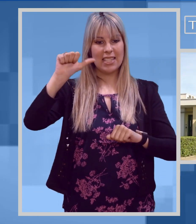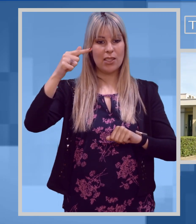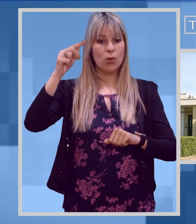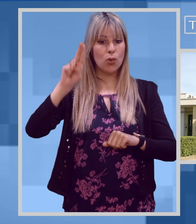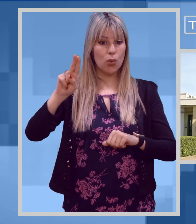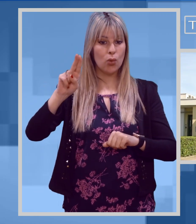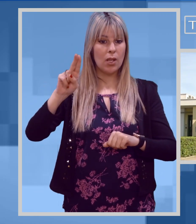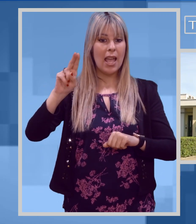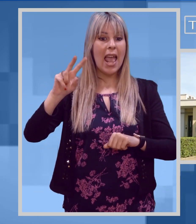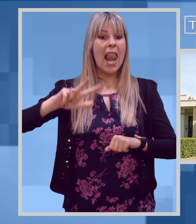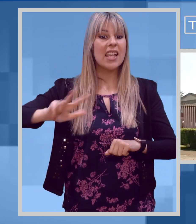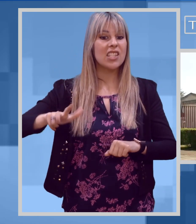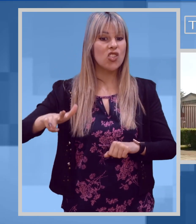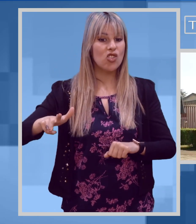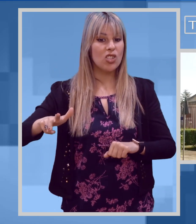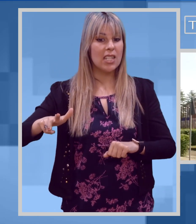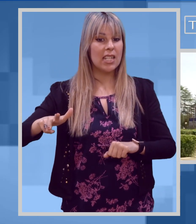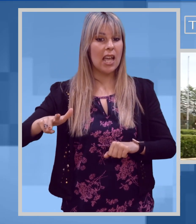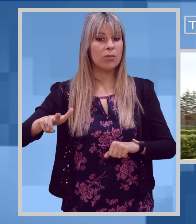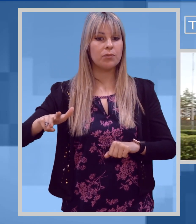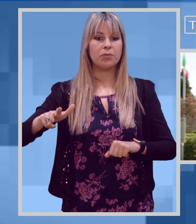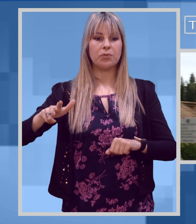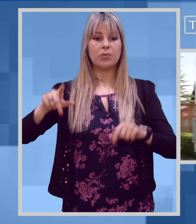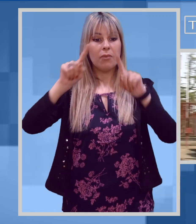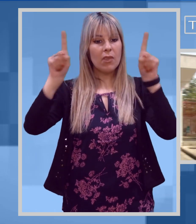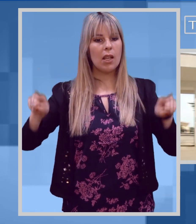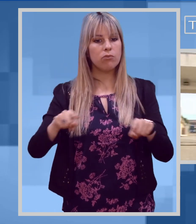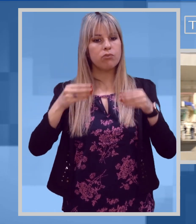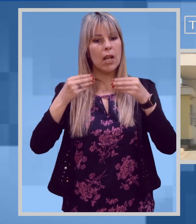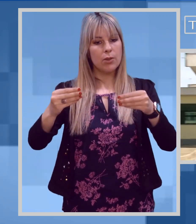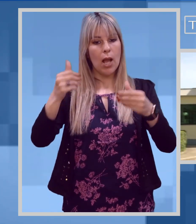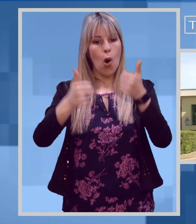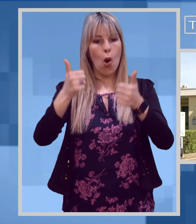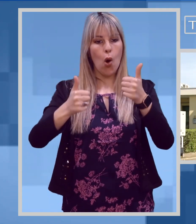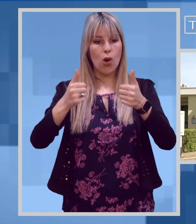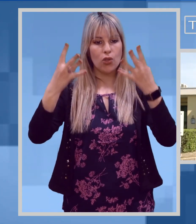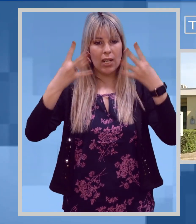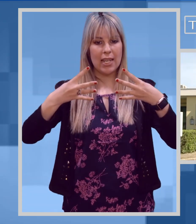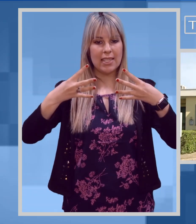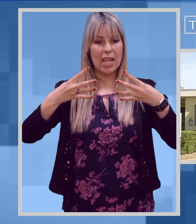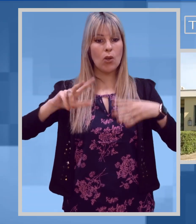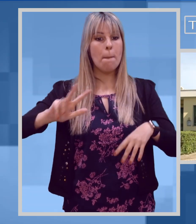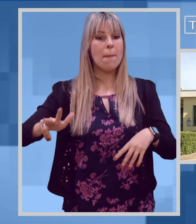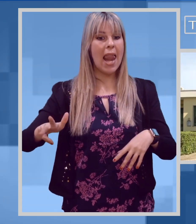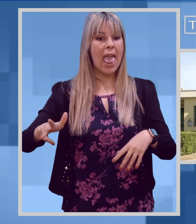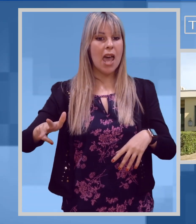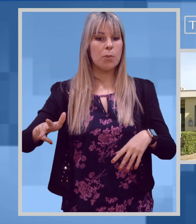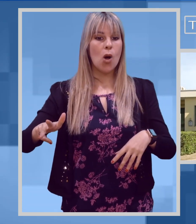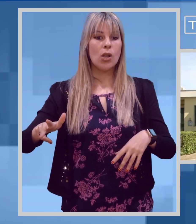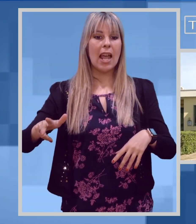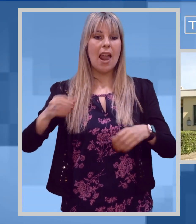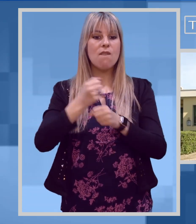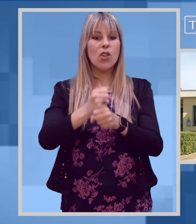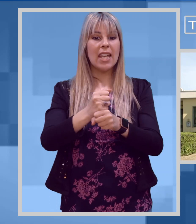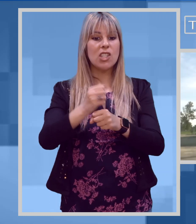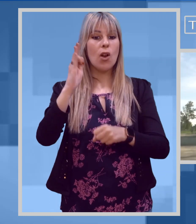L'elaborato parteciperà al concorso promosso a Palermo dalla Fondazione Falcone, nella cui sede verranno